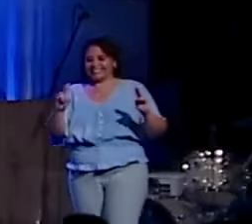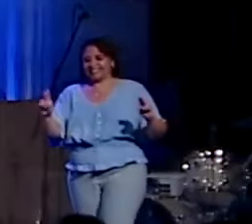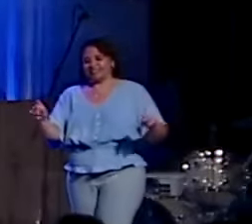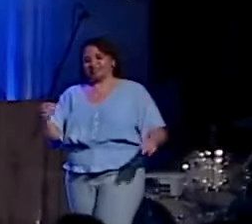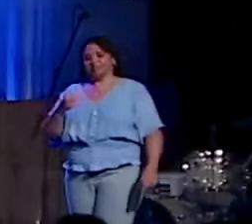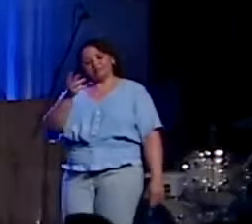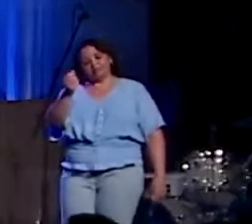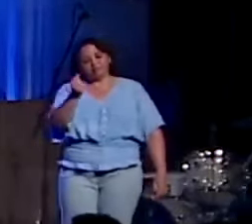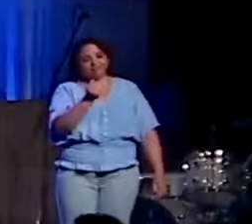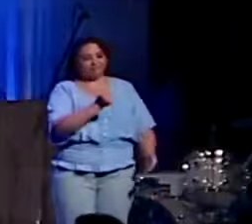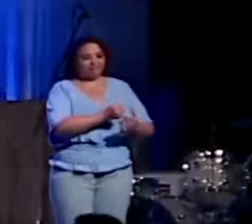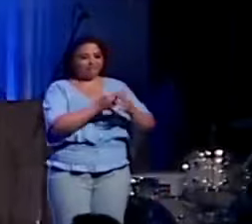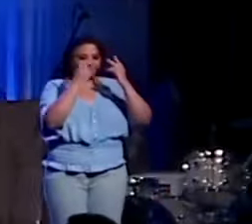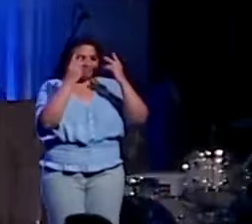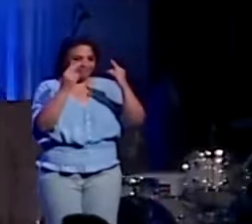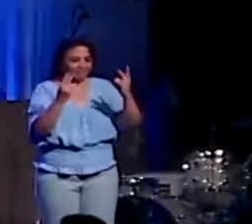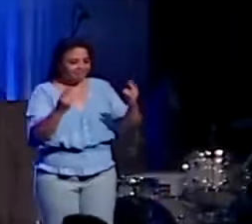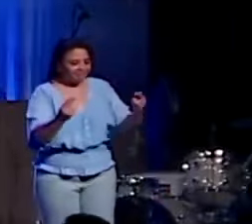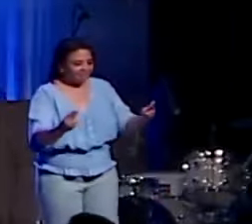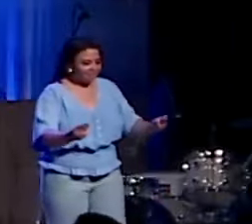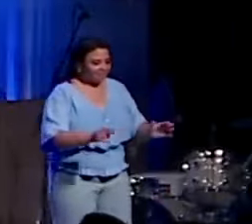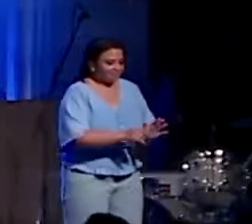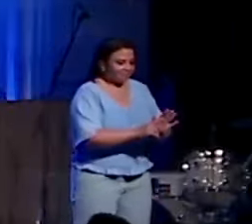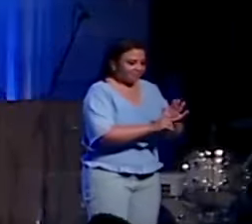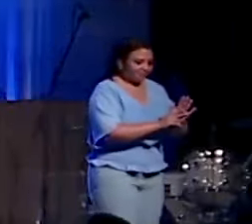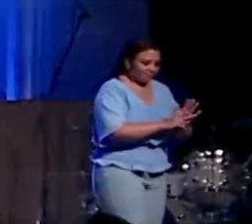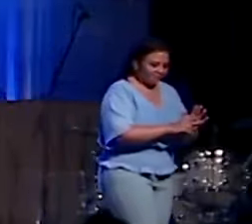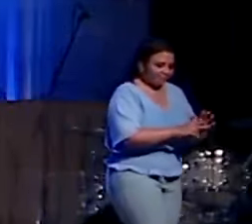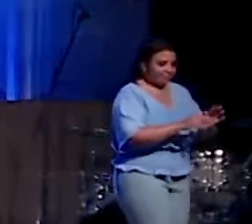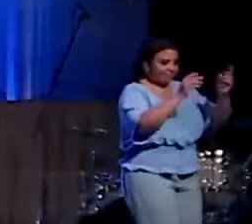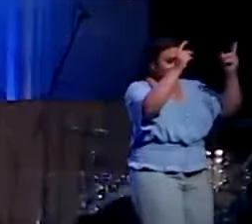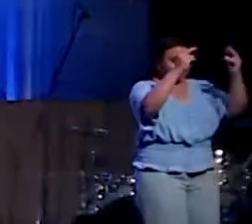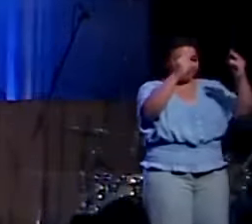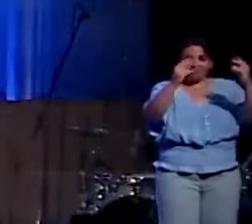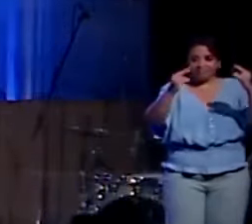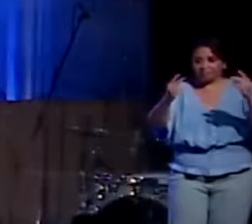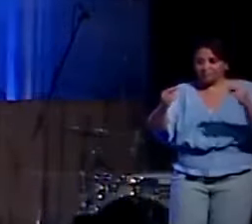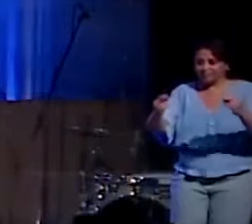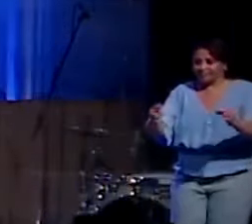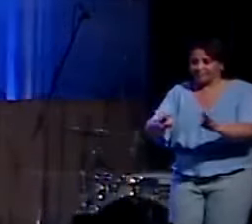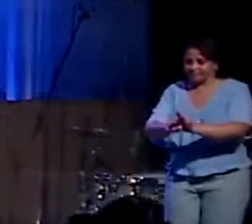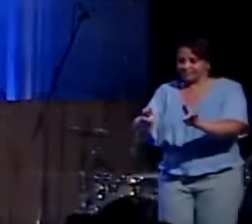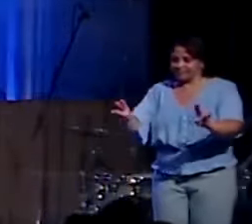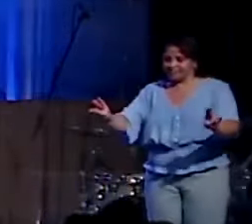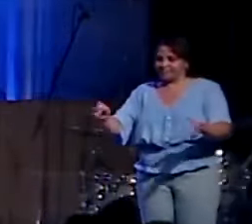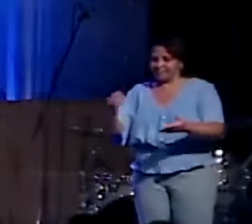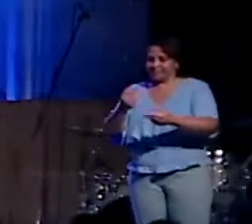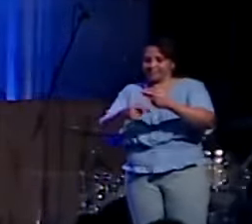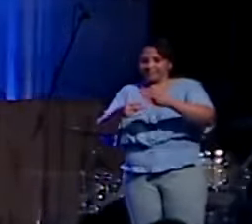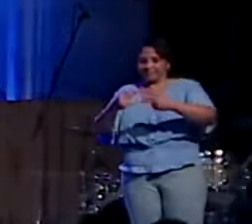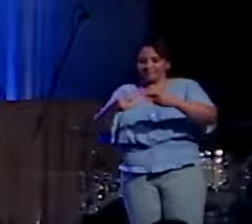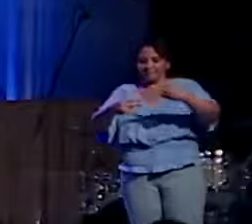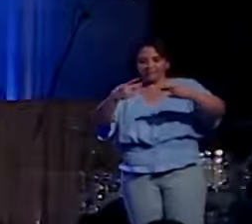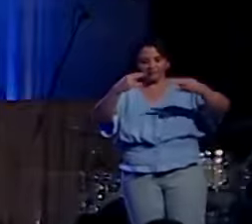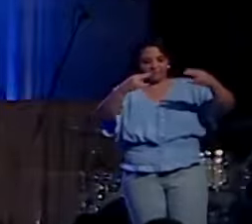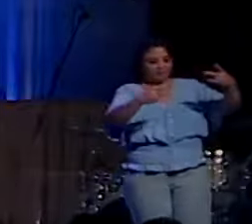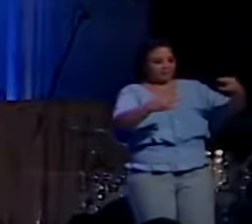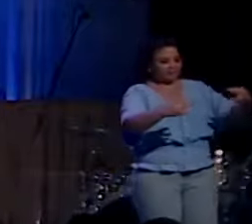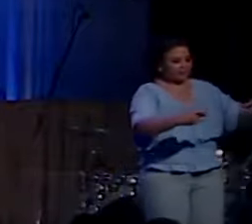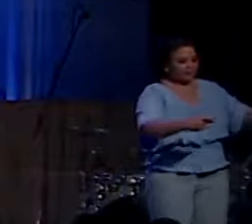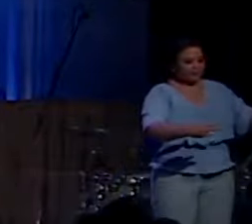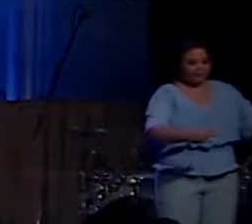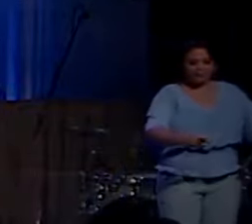pastor Graziane aqui pra gente fazer essa oração e também os outros pastores para já se posicionarem pra gente receber os dízimos e ofertas pode